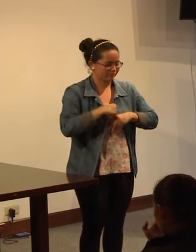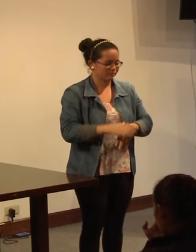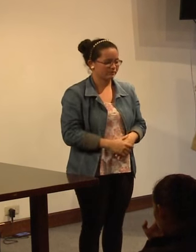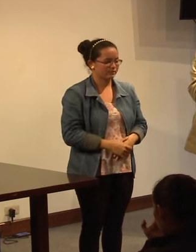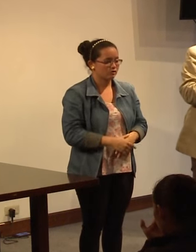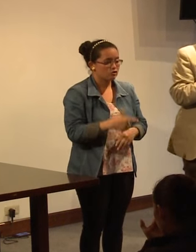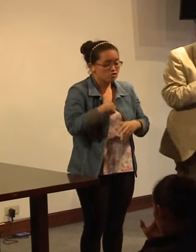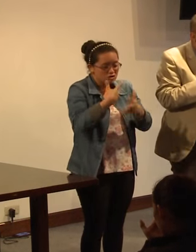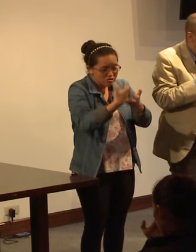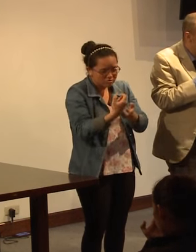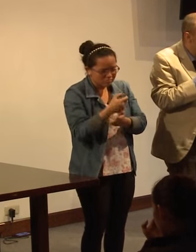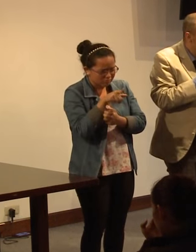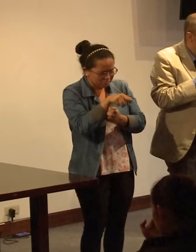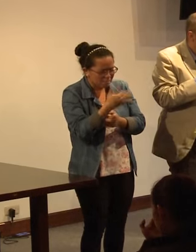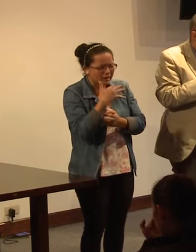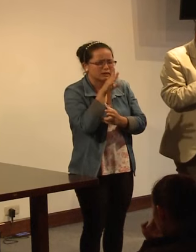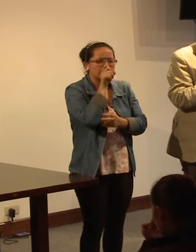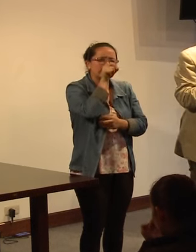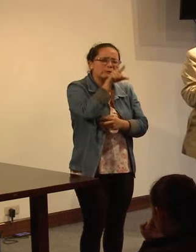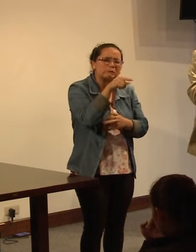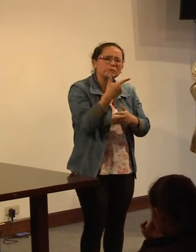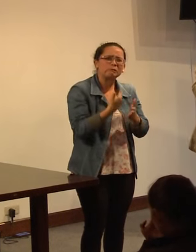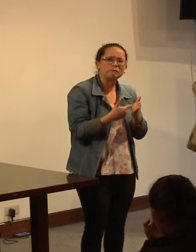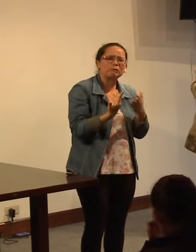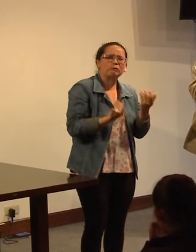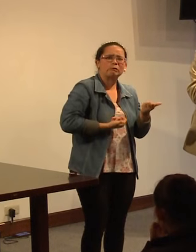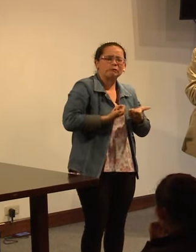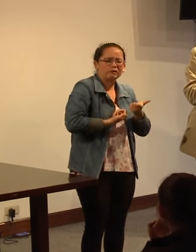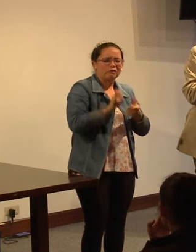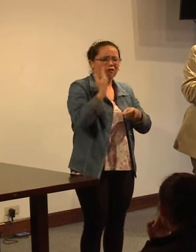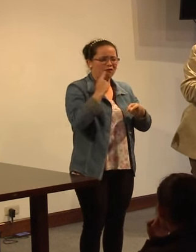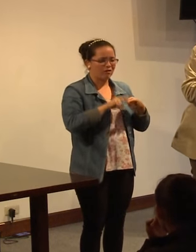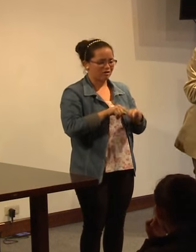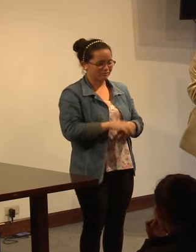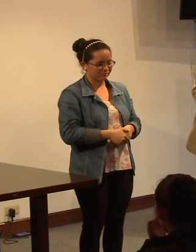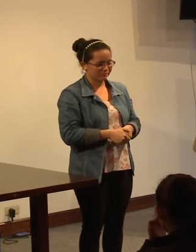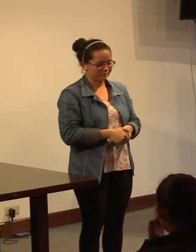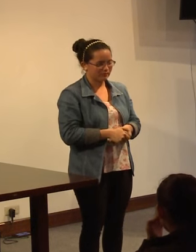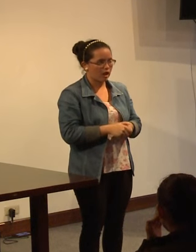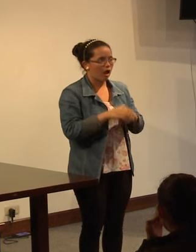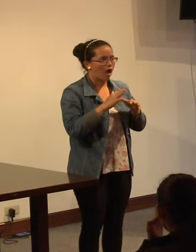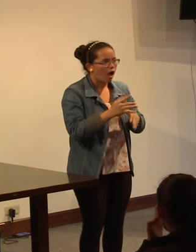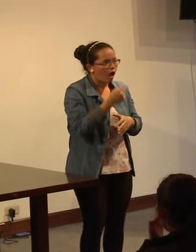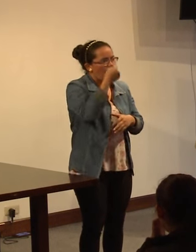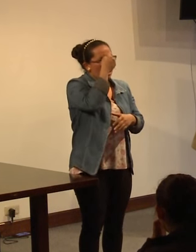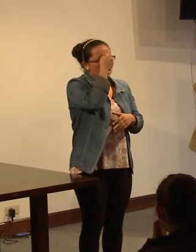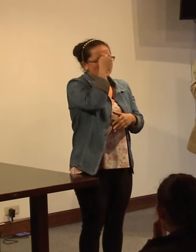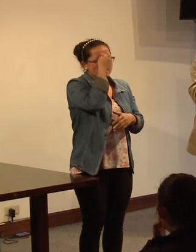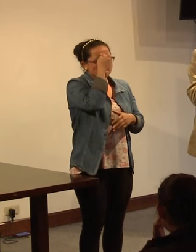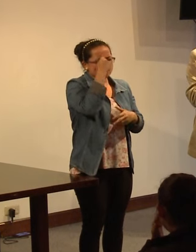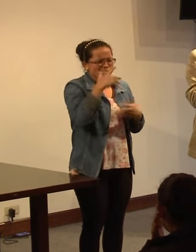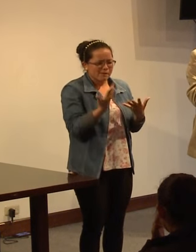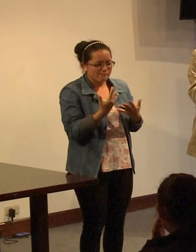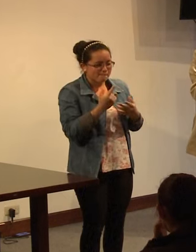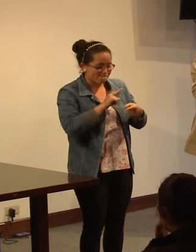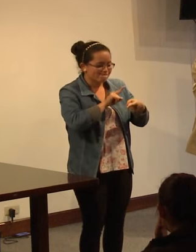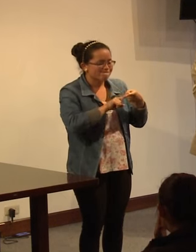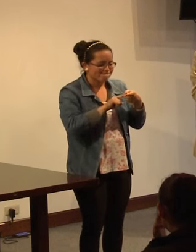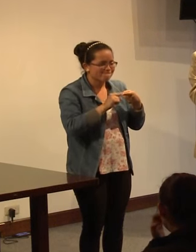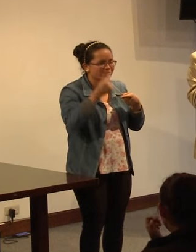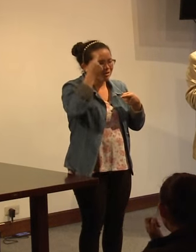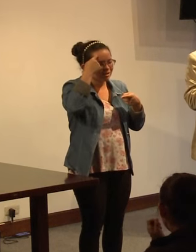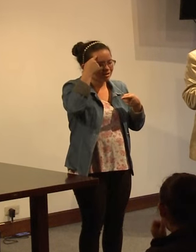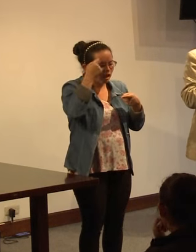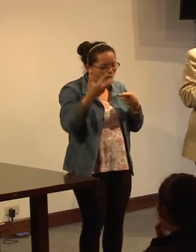quisiera que nos preguntáramos es un poco eso. Y si uno piensa en ese sentido, pues uno tiene que pensar primero que lo que